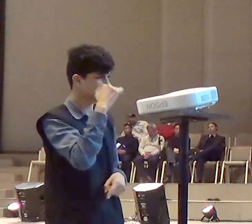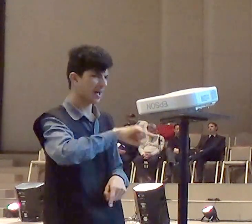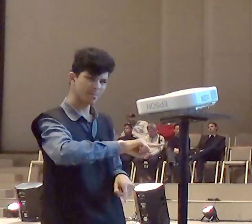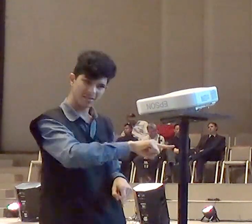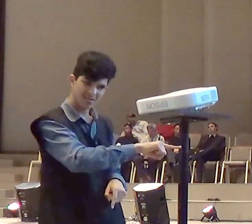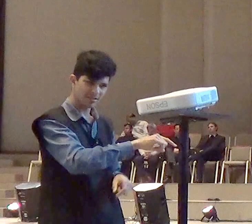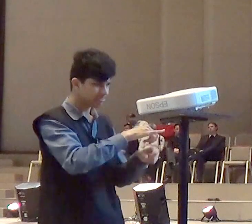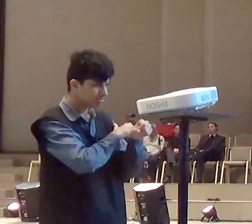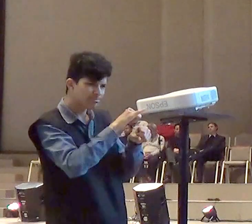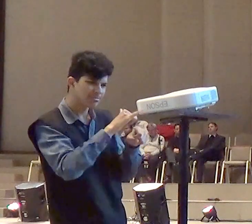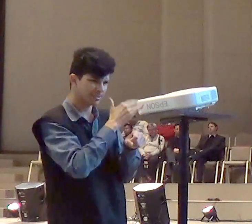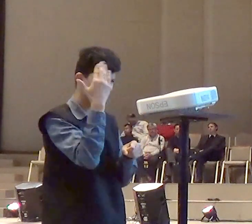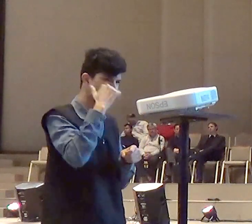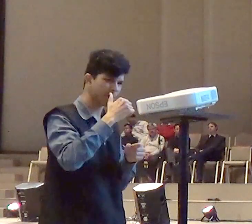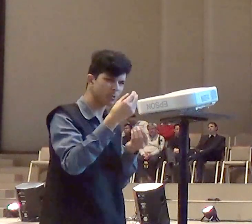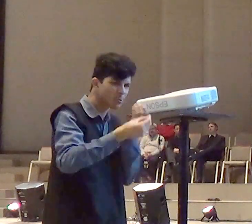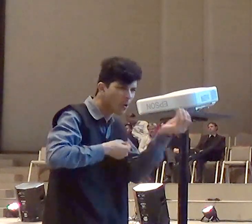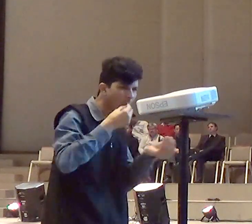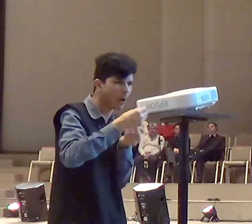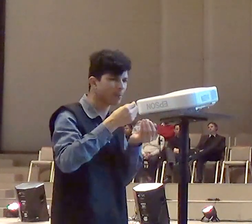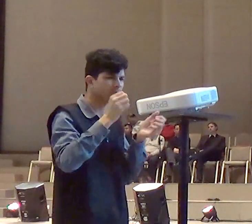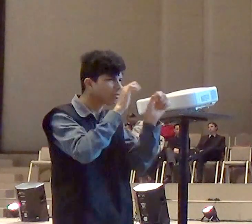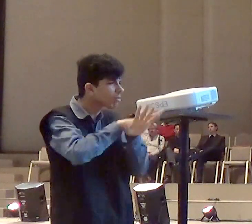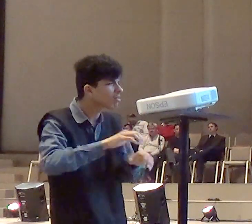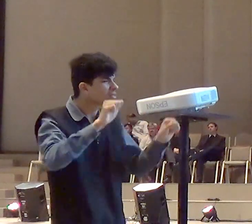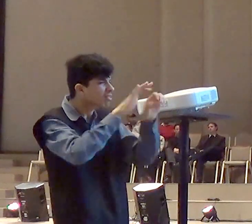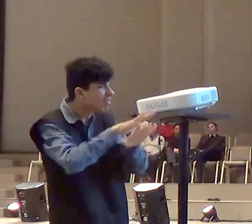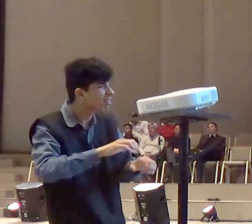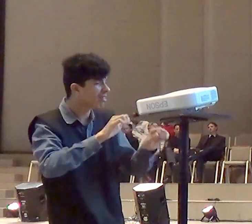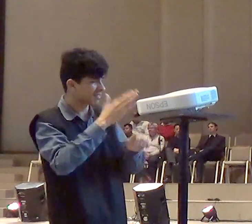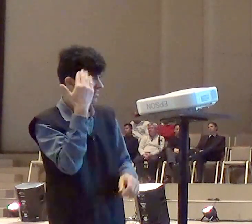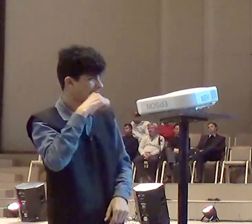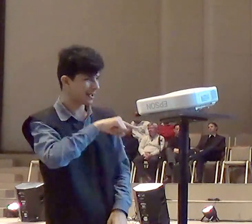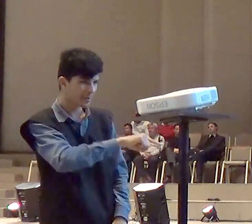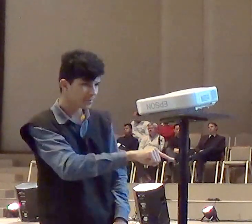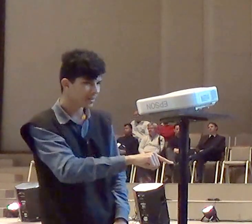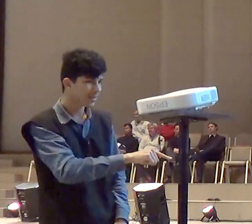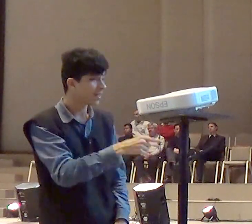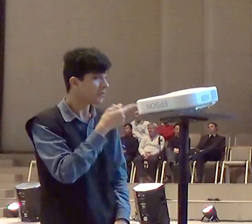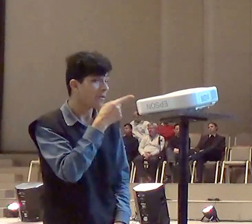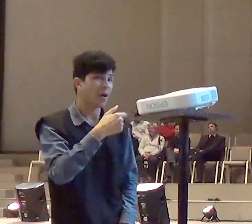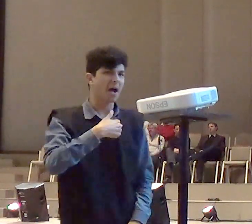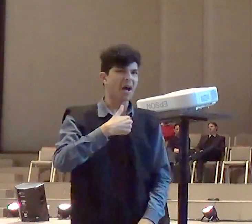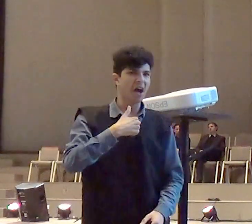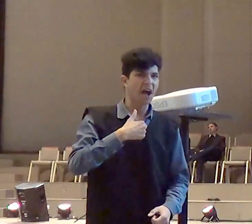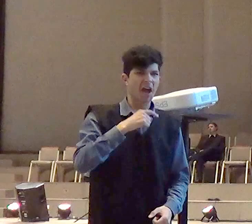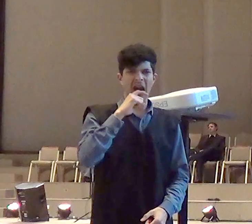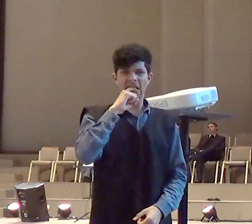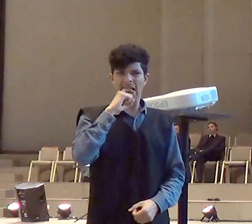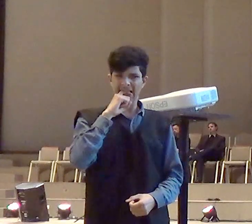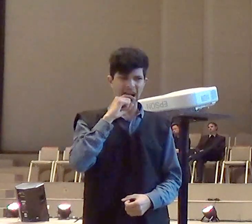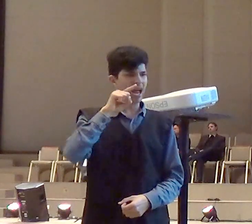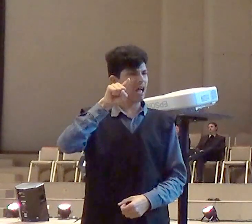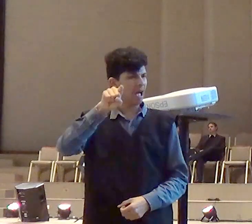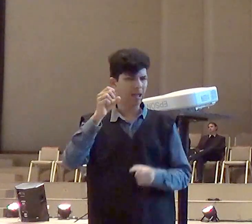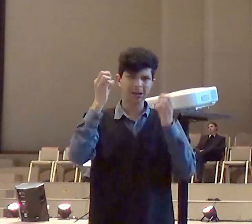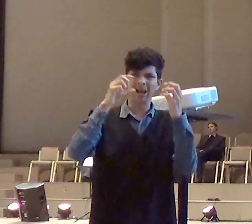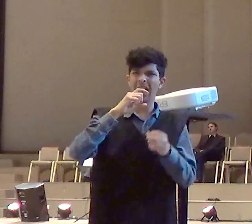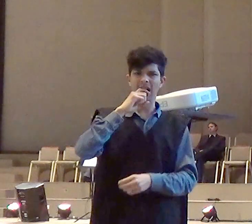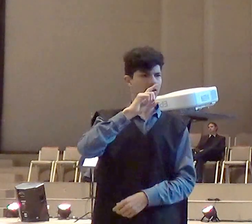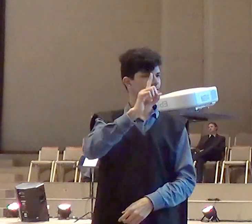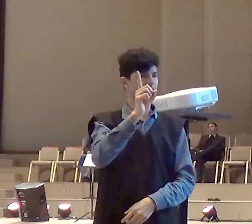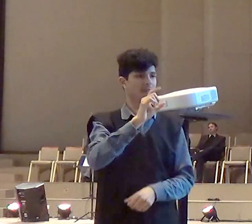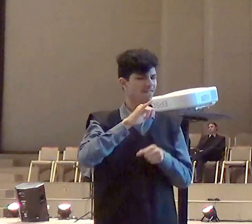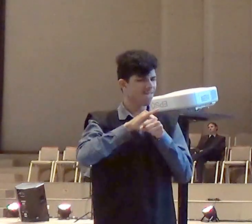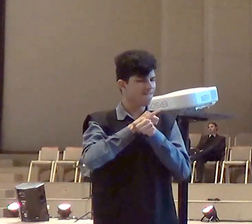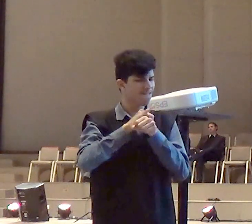ela não podia refletir o ciúme ninguém disse assim eu tô com ciúmes de Arão eu tô com